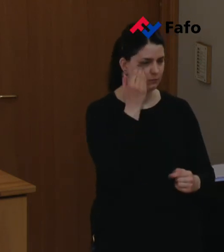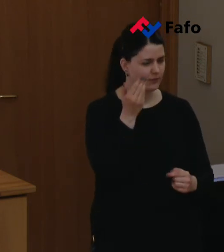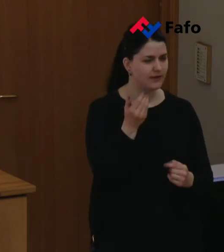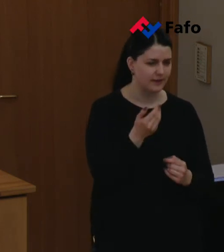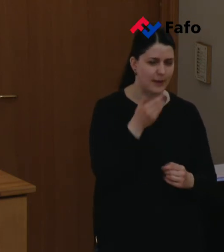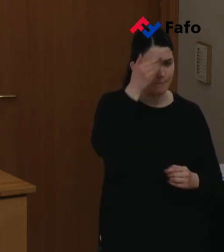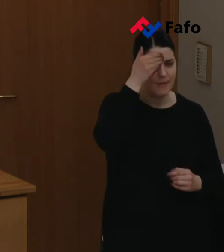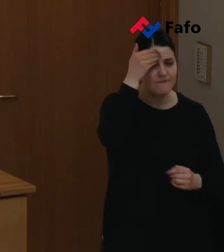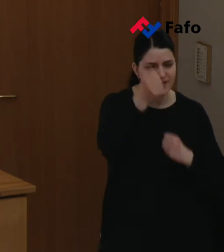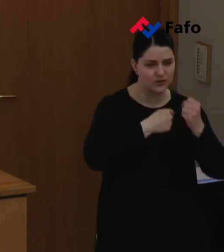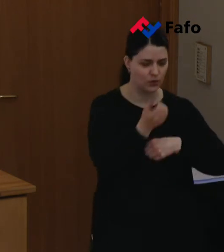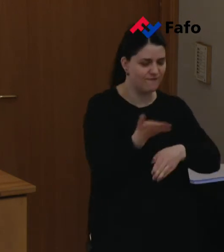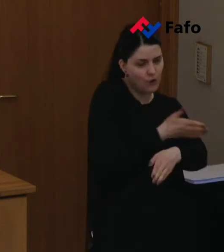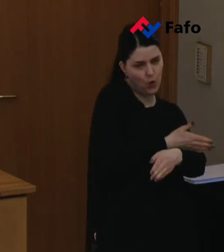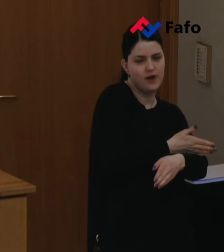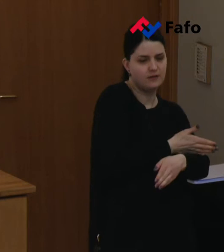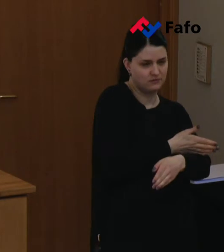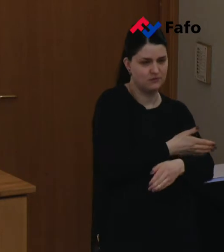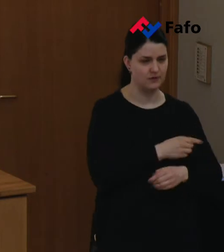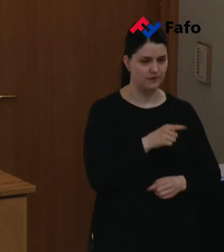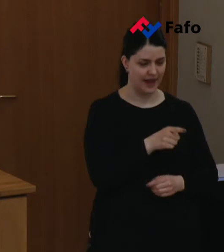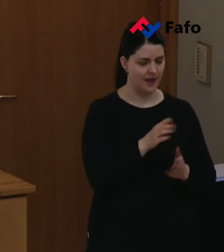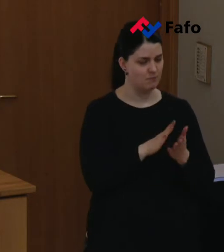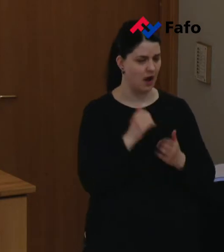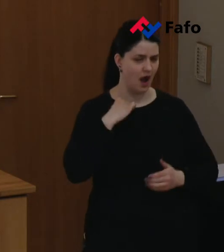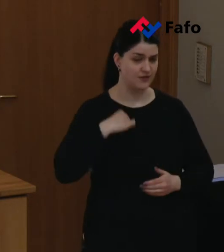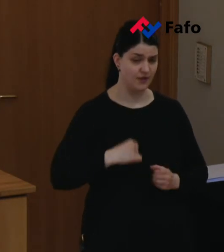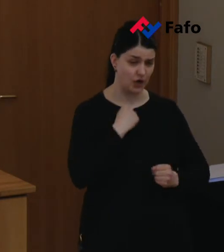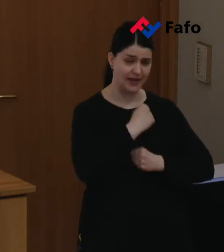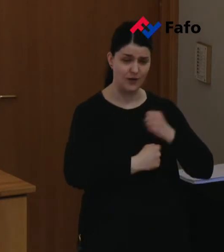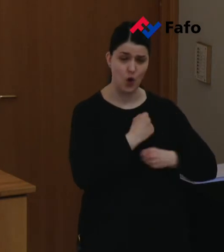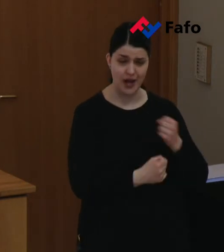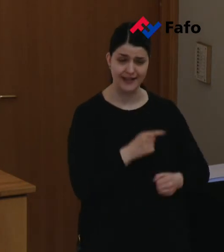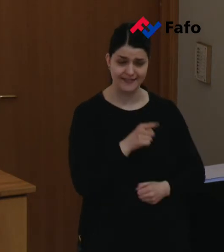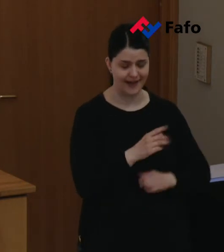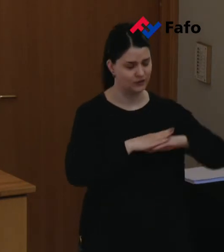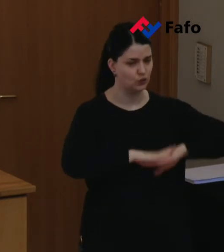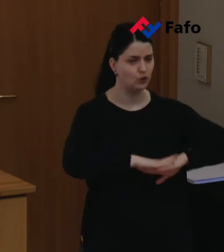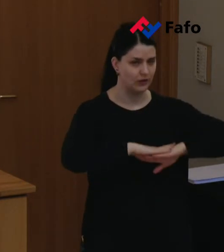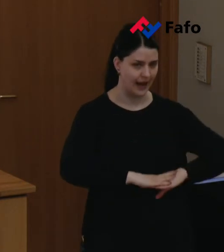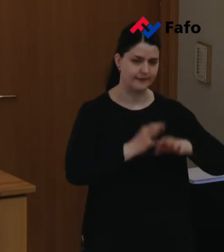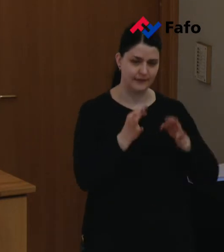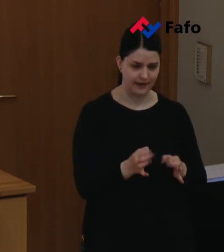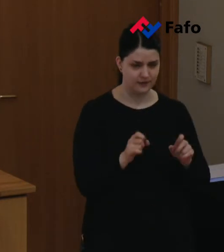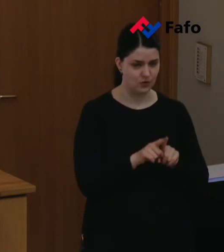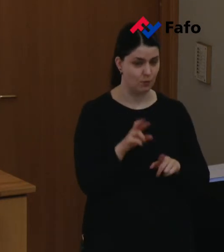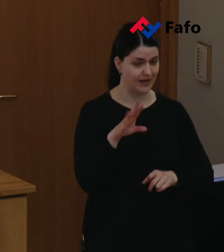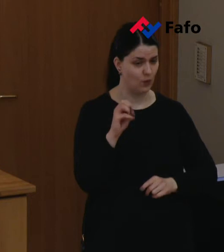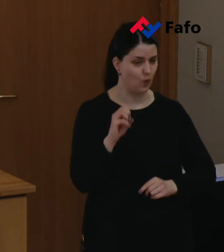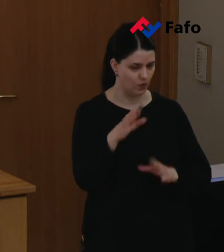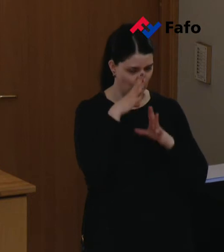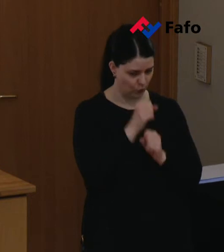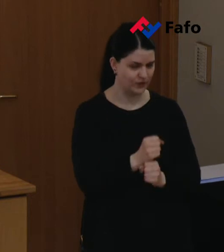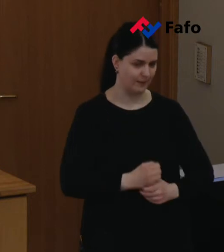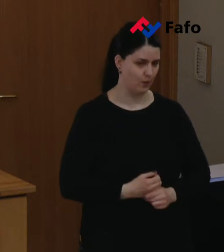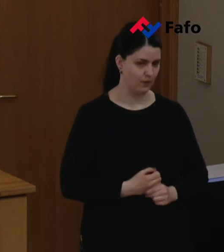på forhånd, fordi at det her med den ansvarliggjøringen, det liksom en helt grunnleggende ting som vi i Rio er opptatt av, ikke sant? Fordi